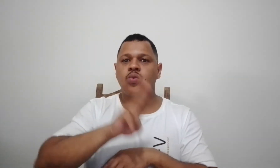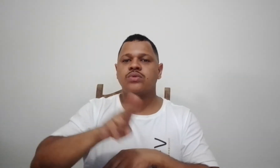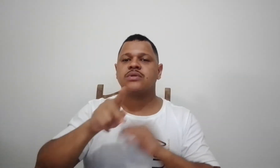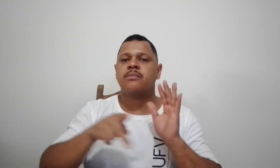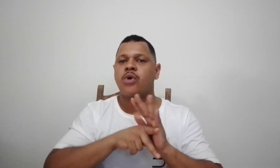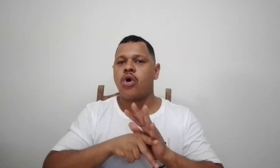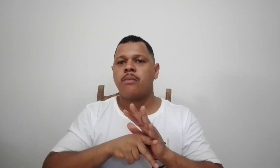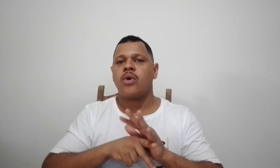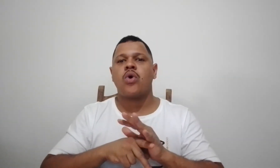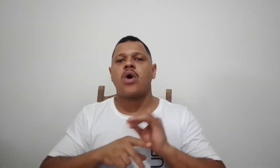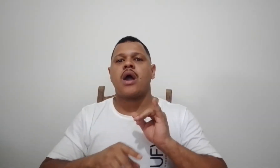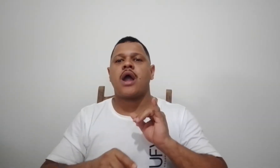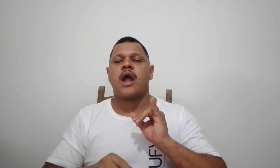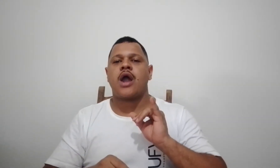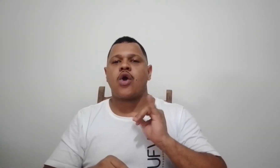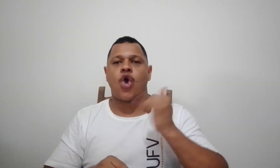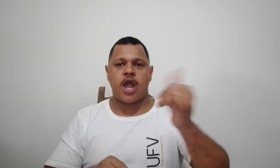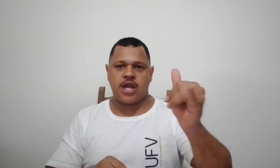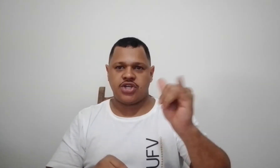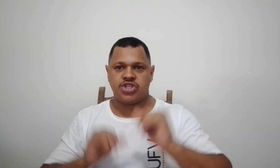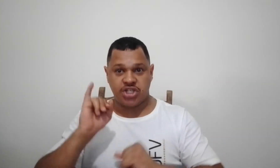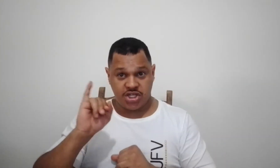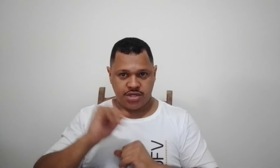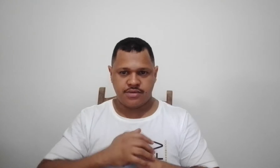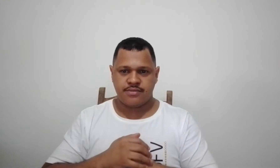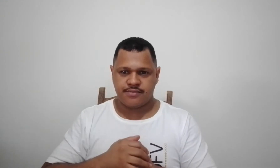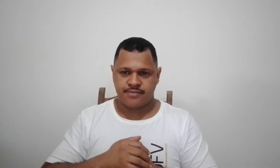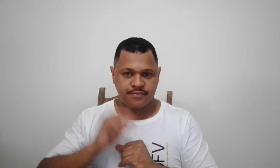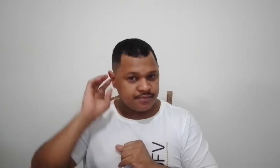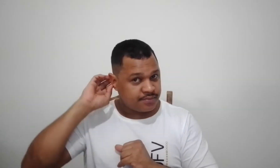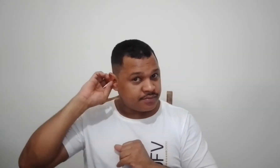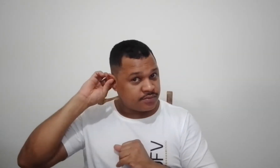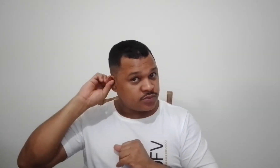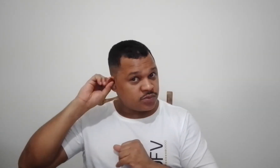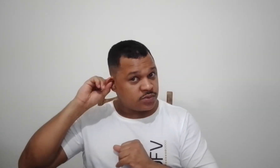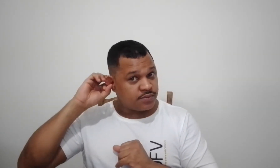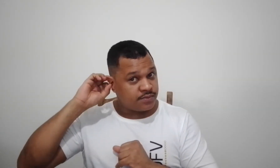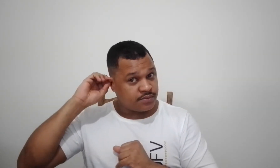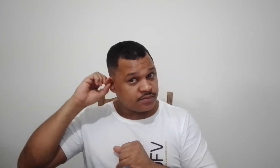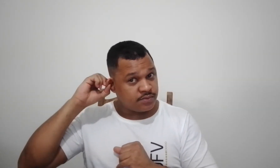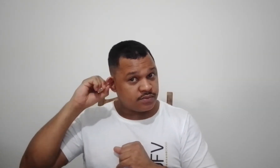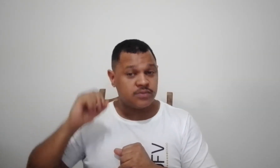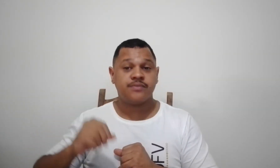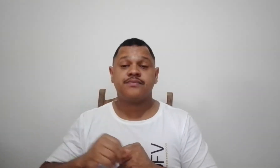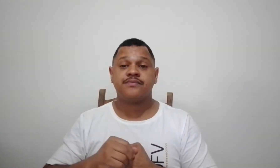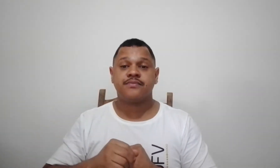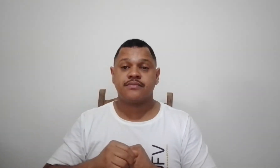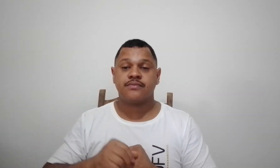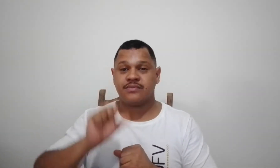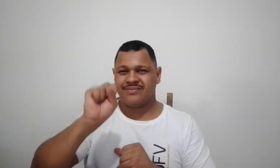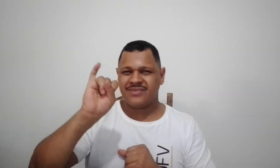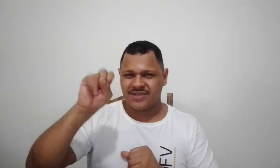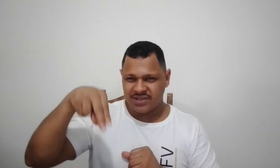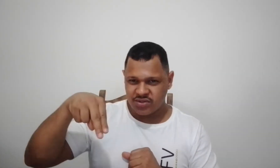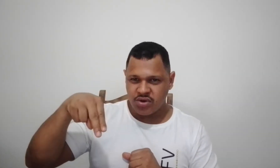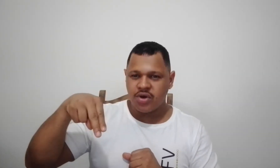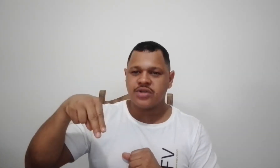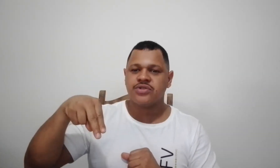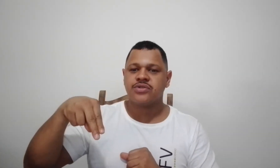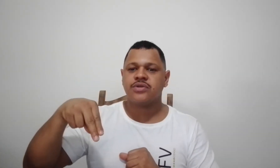no número complexo. Uma senoide, o termo seno, ele pode ser representado como sendo a parte